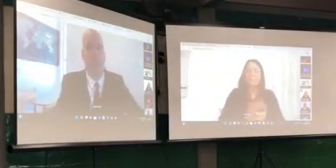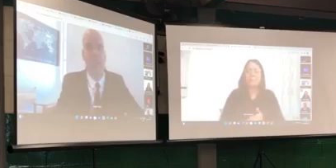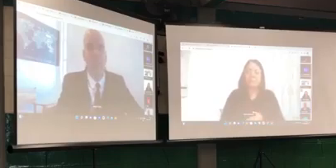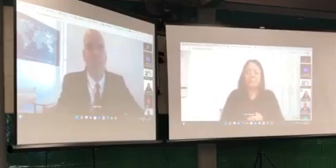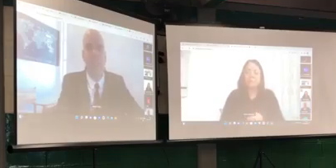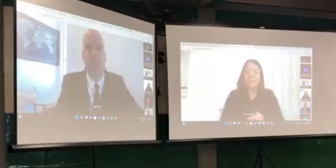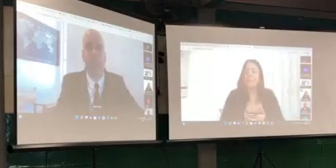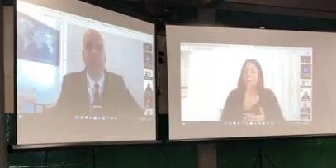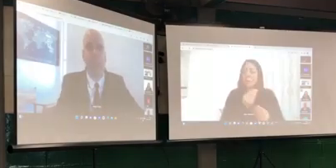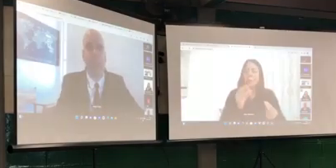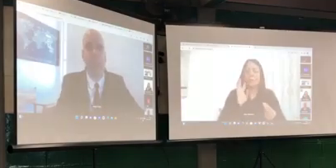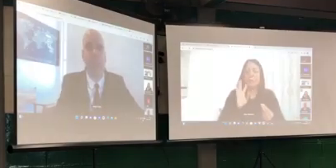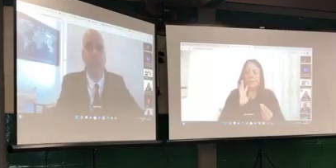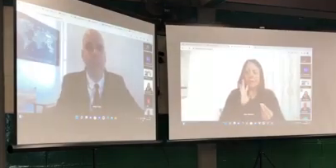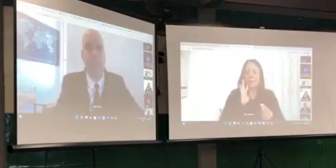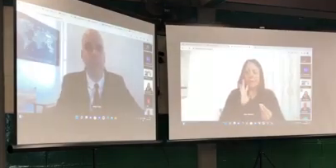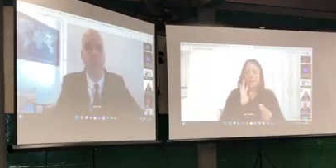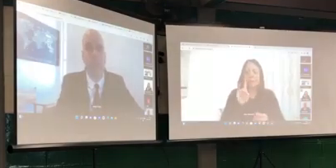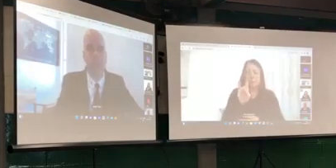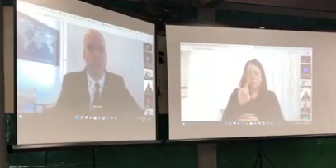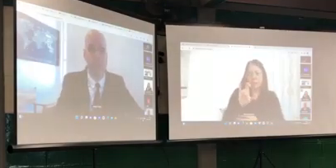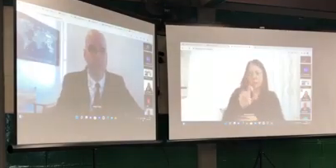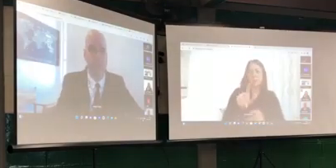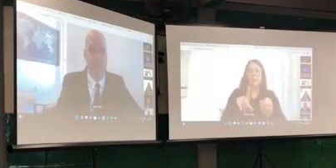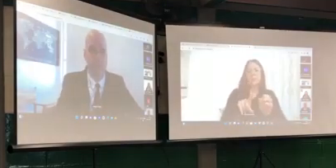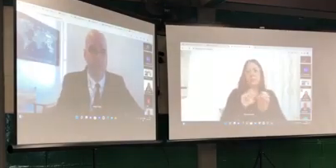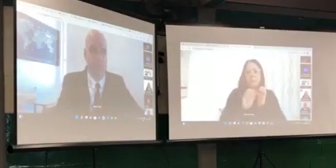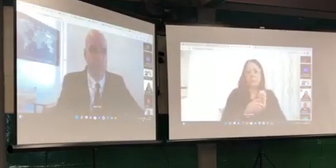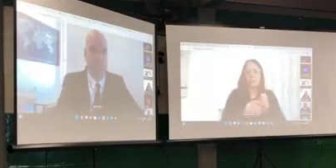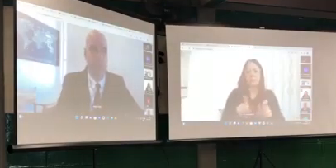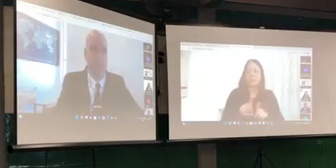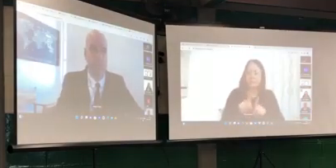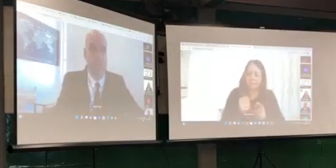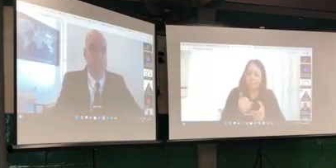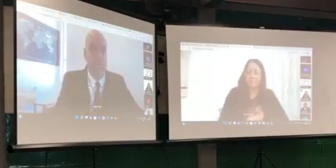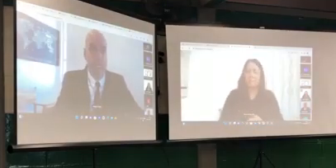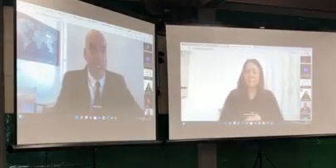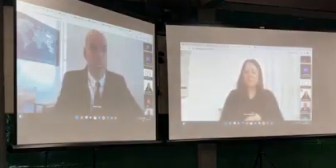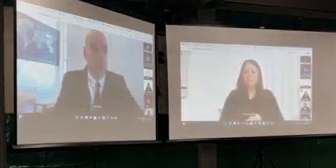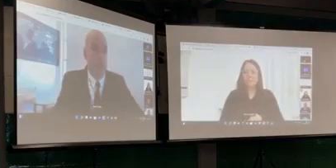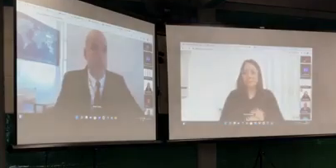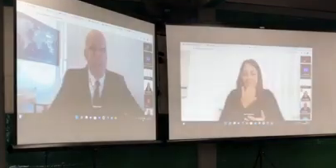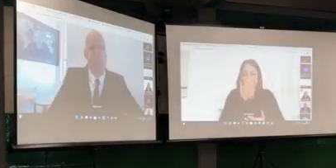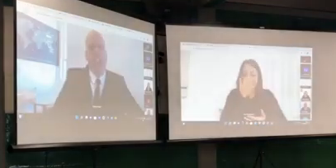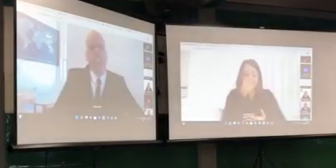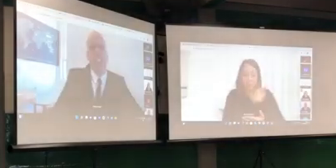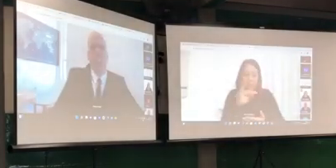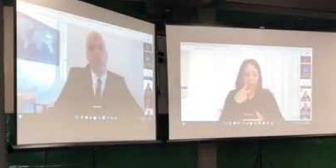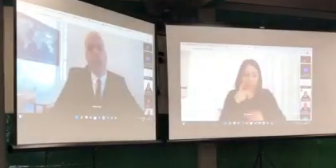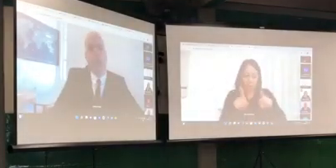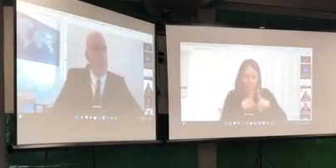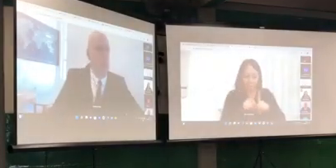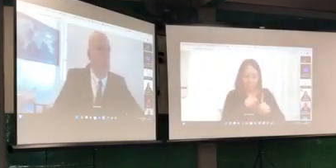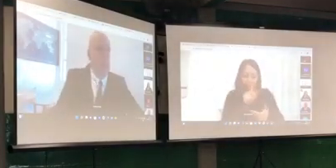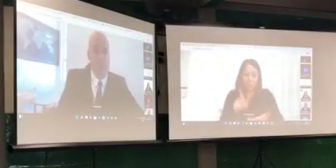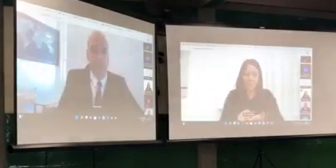É muito legal. Eles estão no Instagram, no YouTube, no Facebook também. E já que a gente está falando em leis, assim,